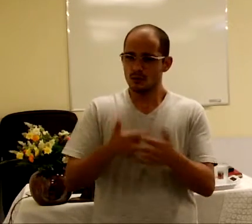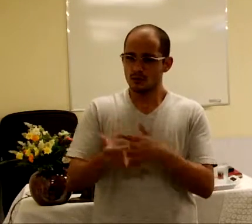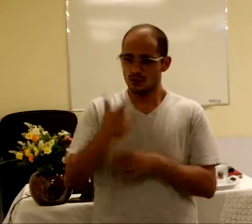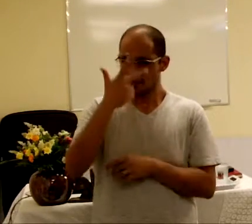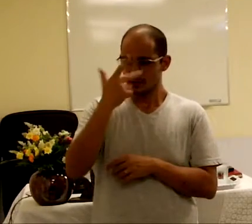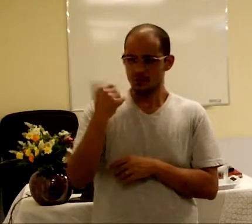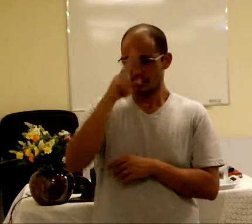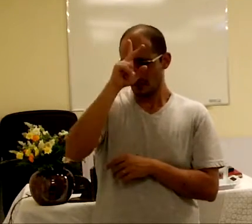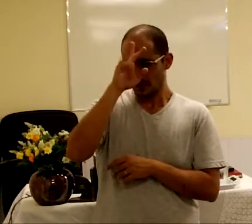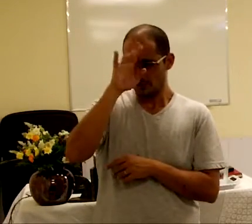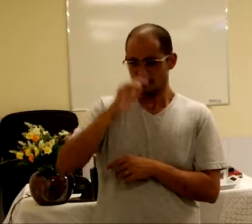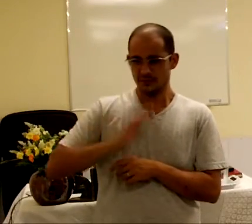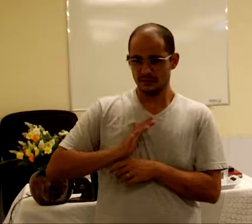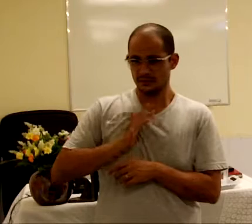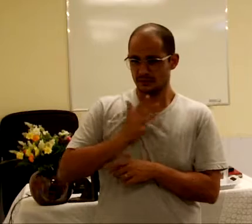você detesta.